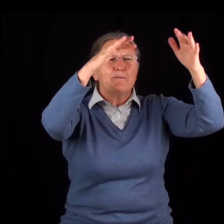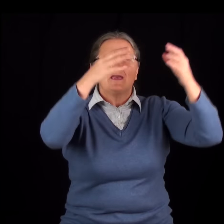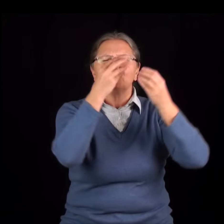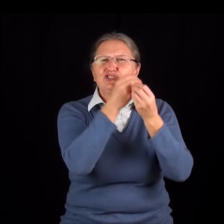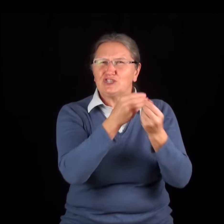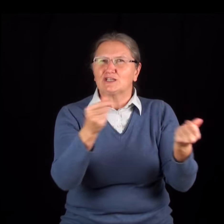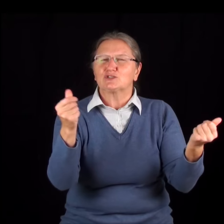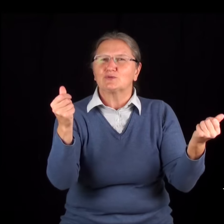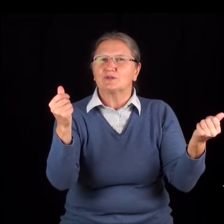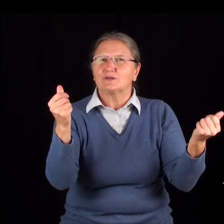исчезнут.